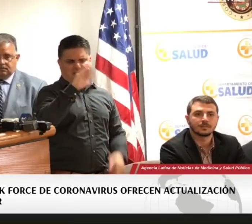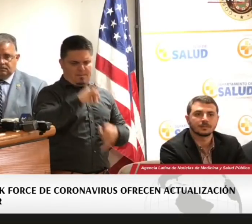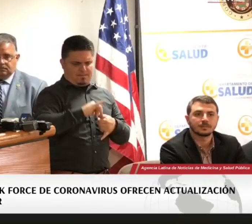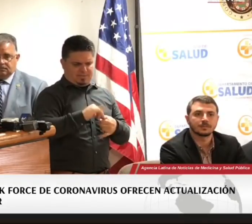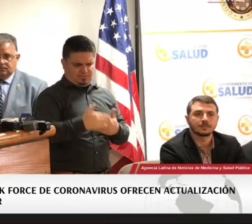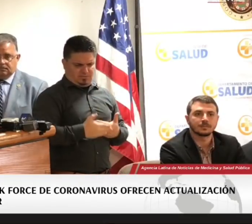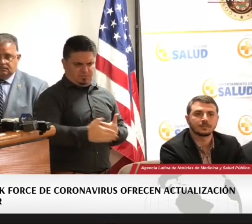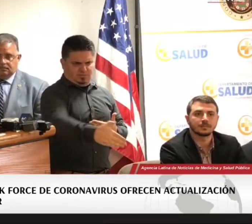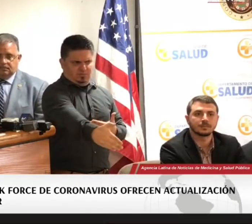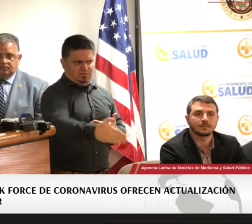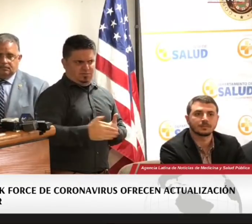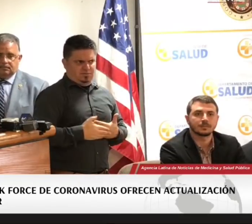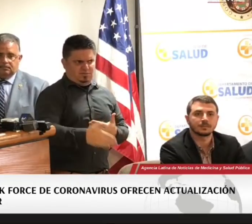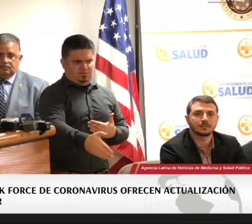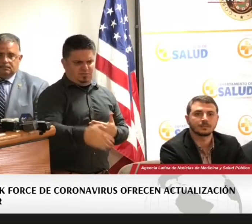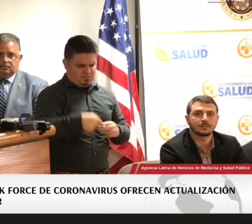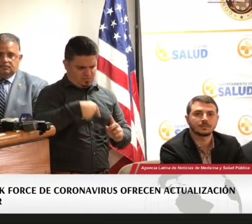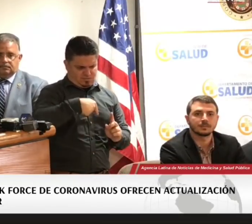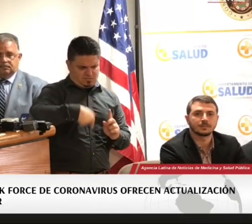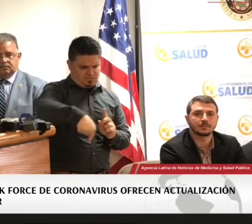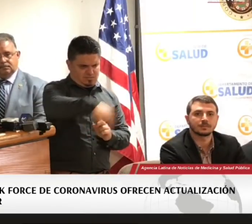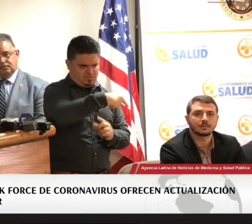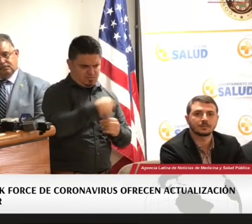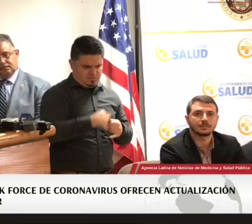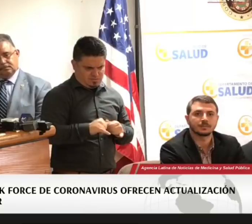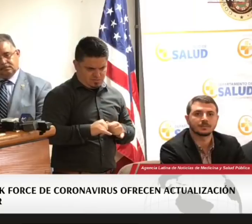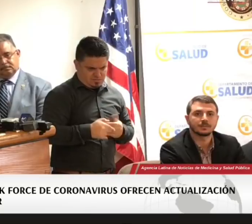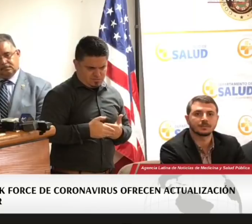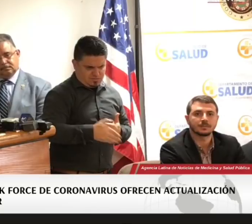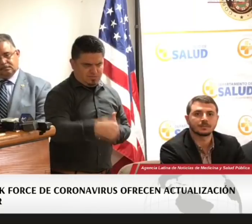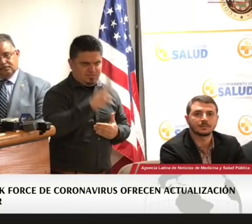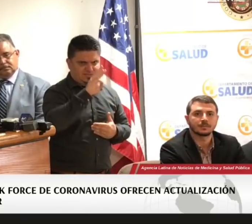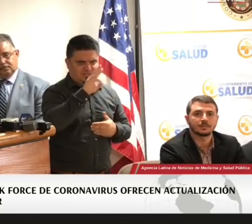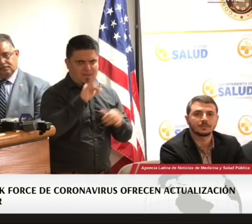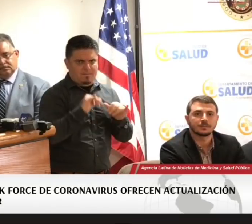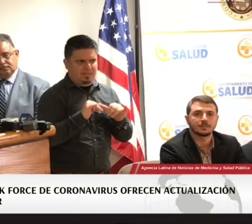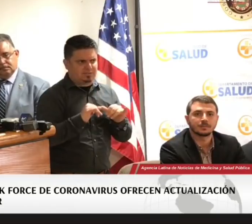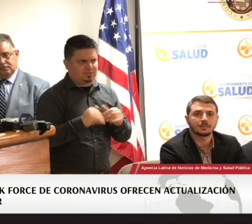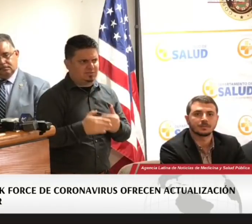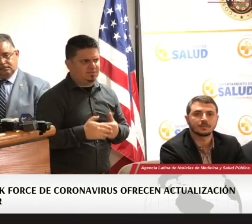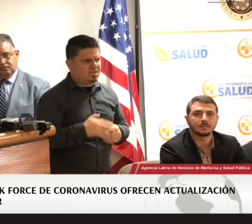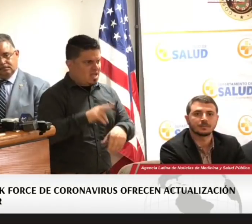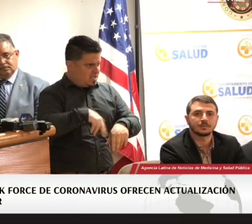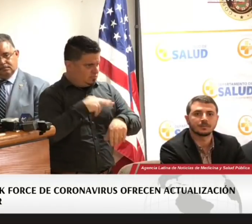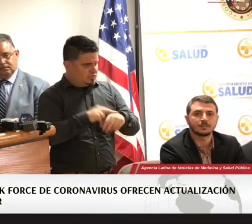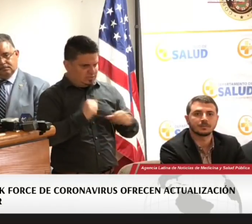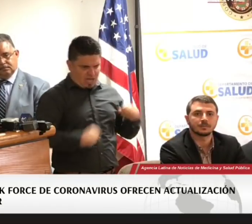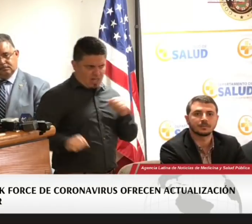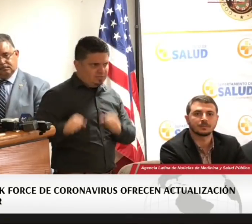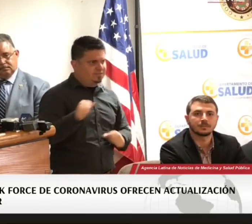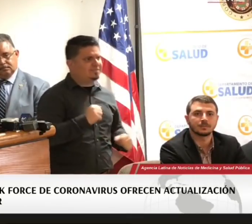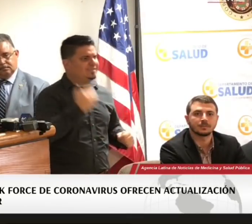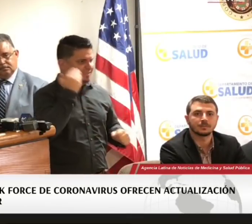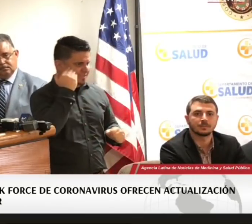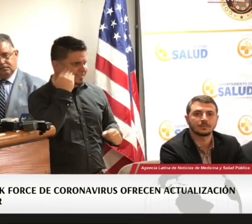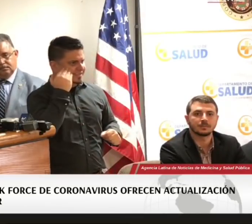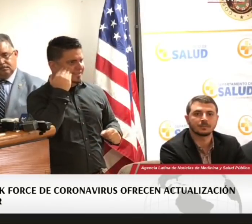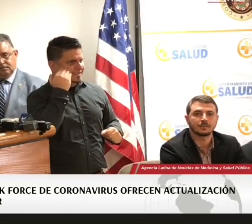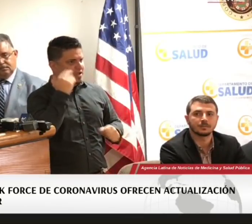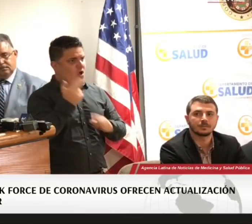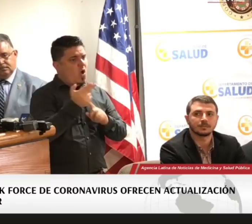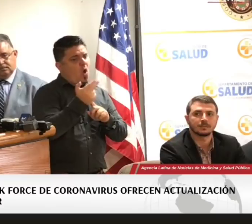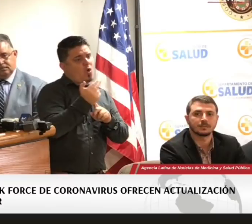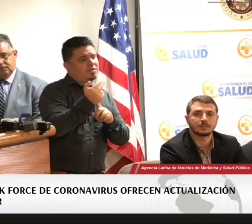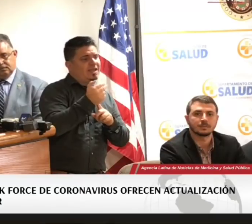de radio de operación, y nos hemos concentrado en el Día Nacional de la Salsa, pero en el Sheraton un bailable la